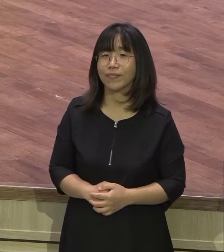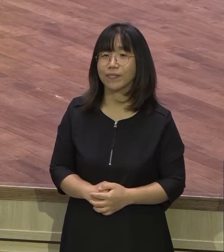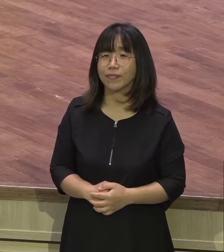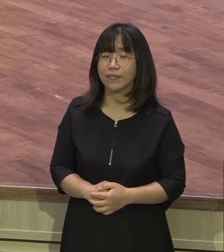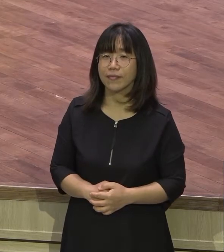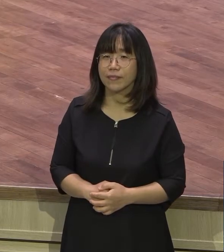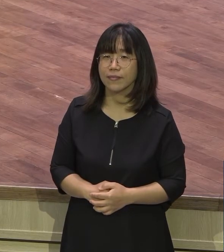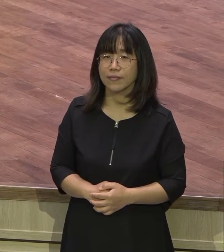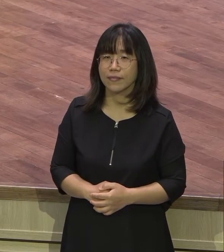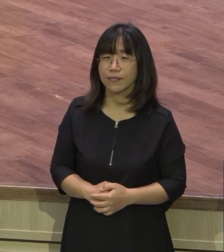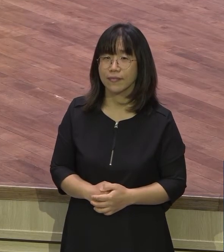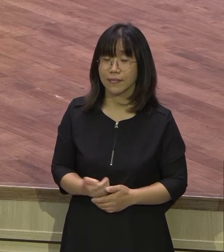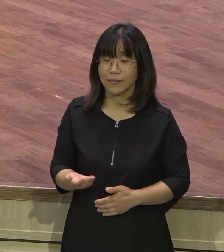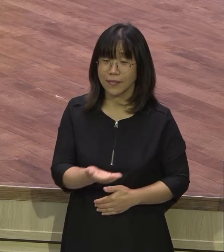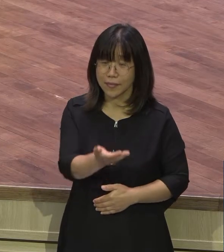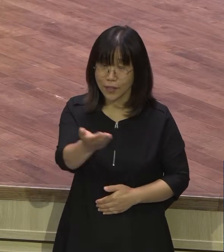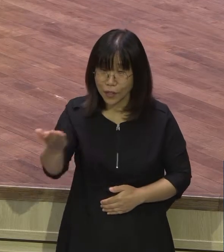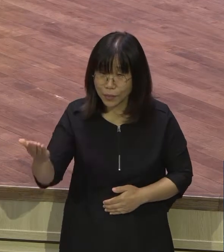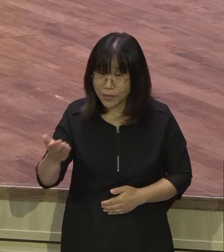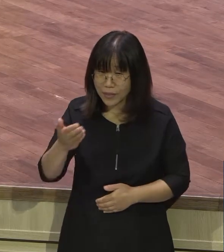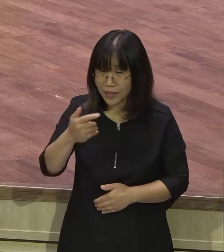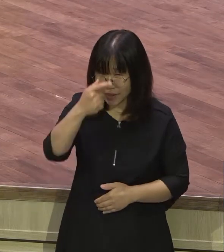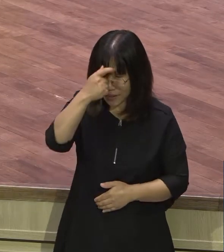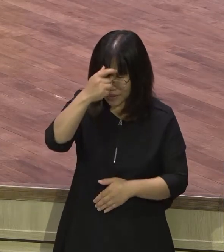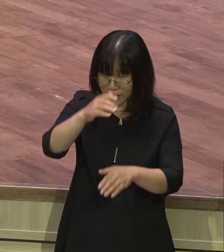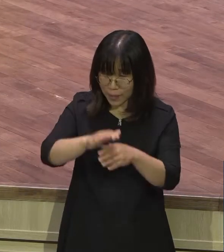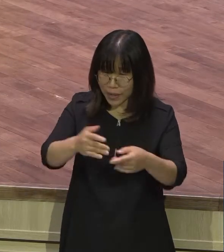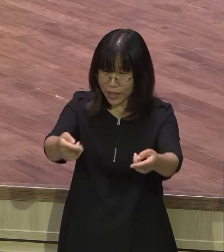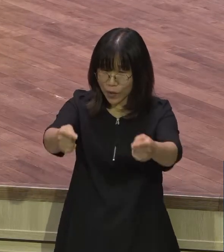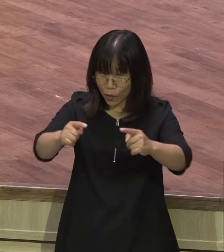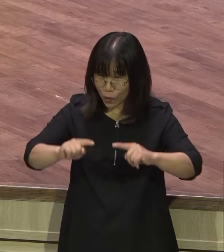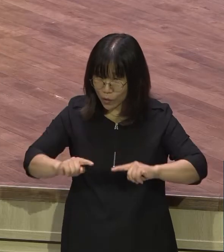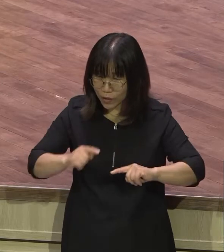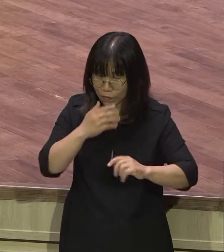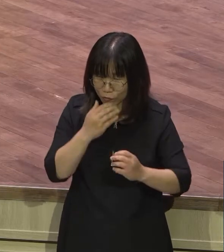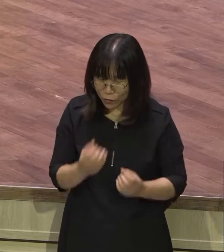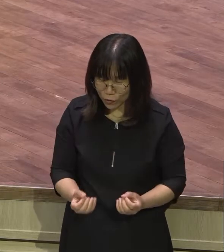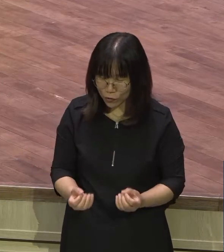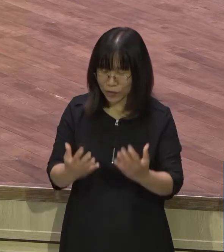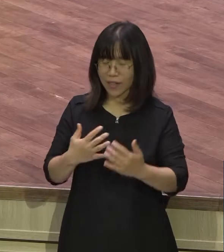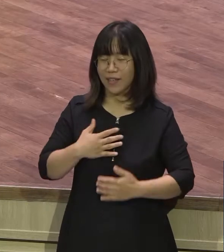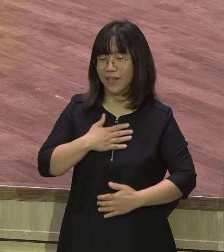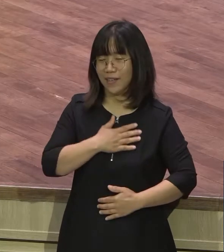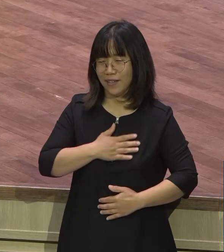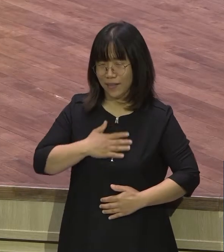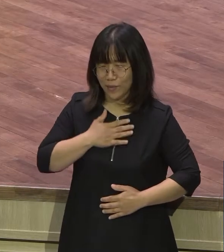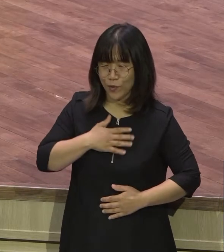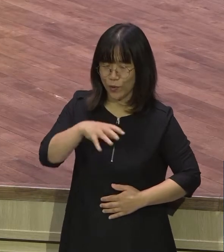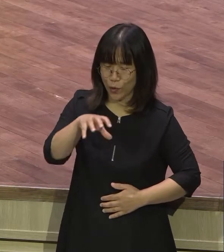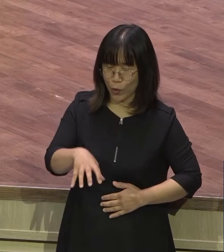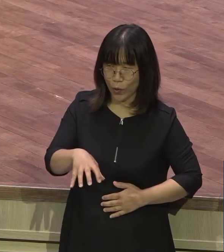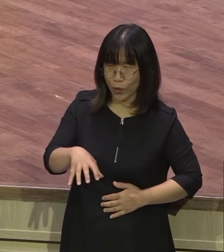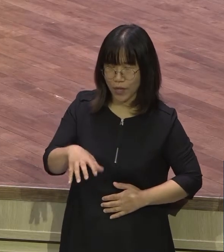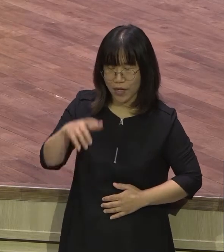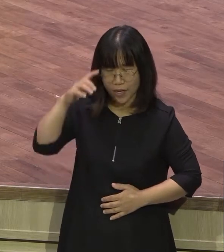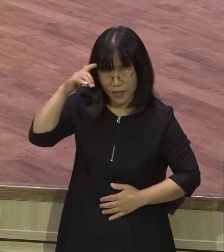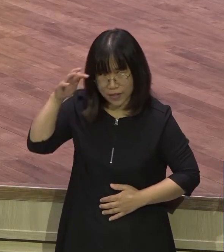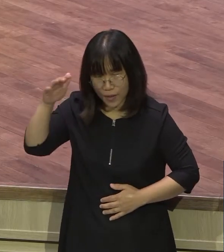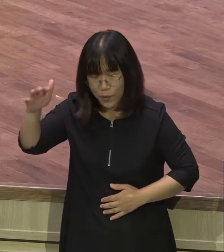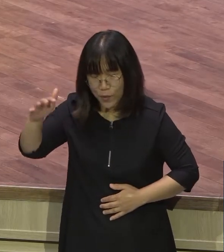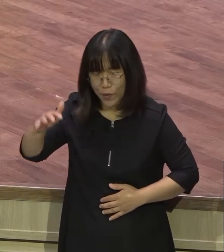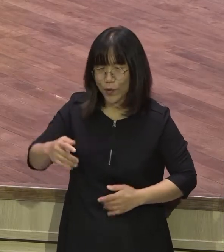하나님 앞에 여러분 나올 때 축제 축제의 장으로 간다 그리고 나오시